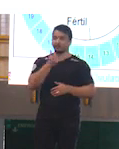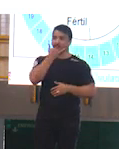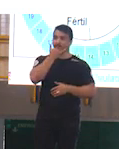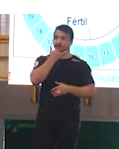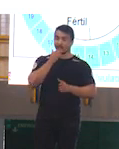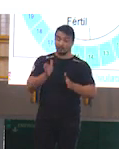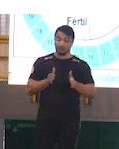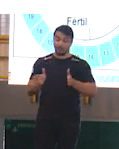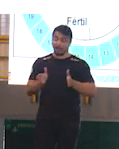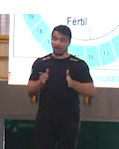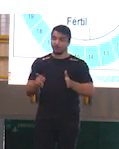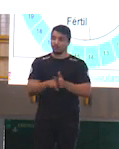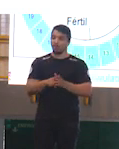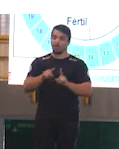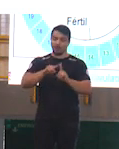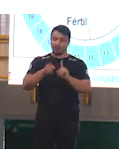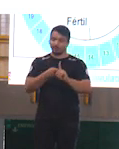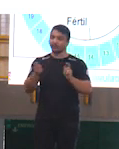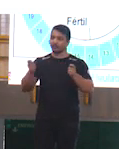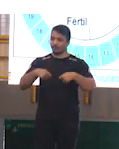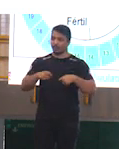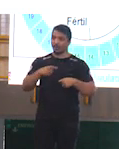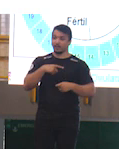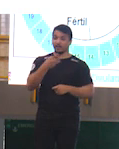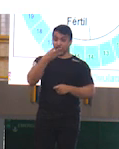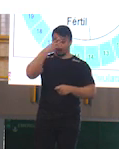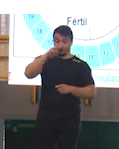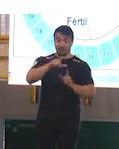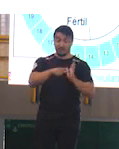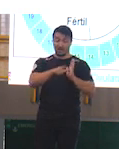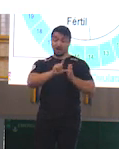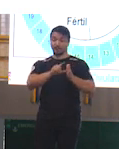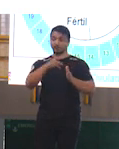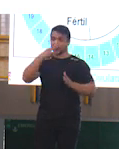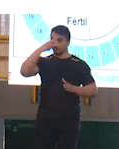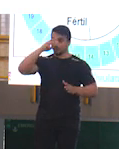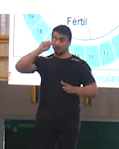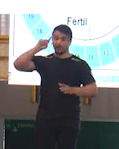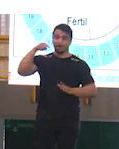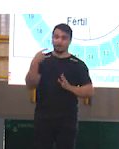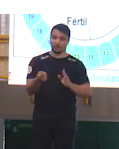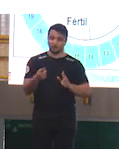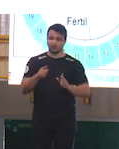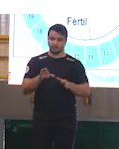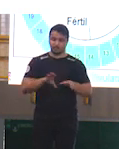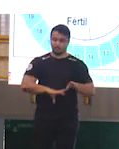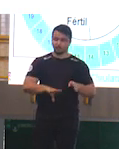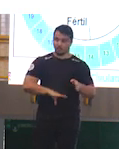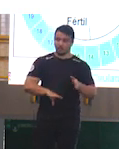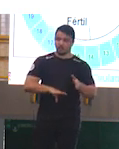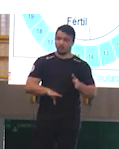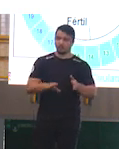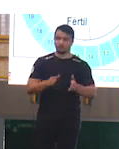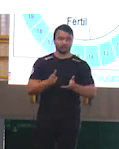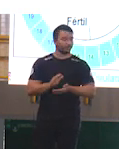fértil calcula-se que 3 dias antes da ovulação, 3 dias depois. O cálculo médio é esse.